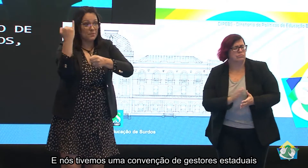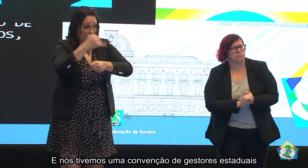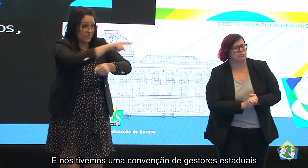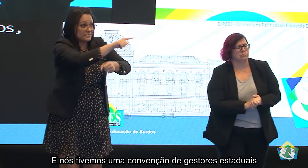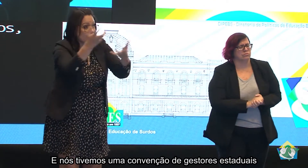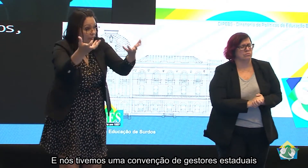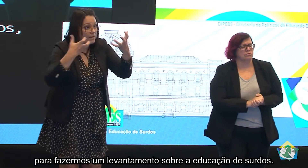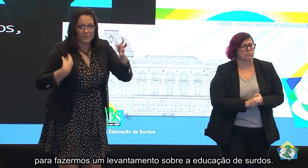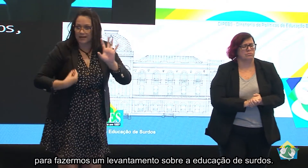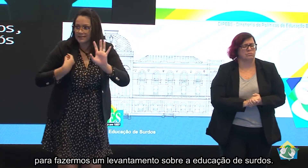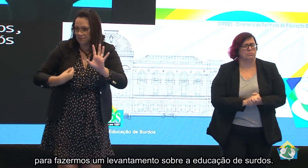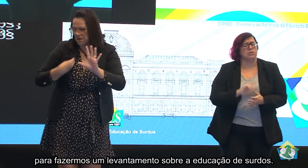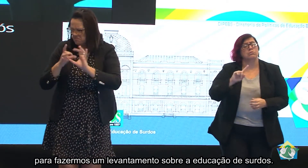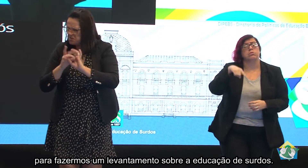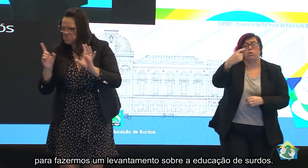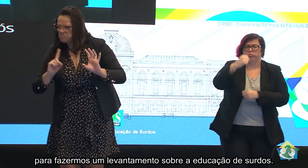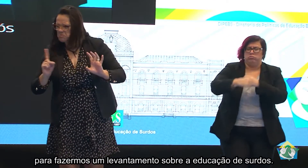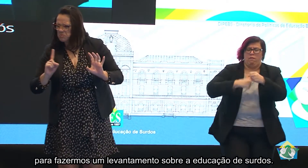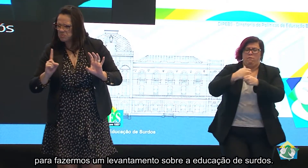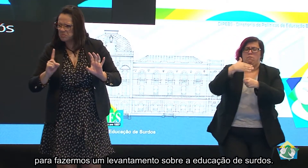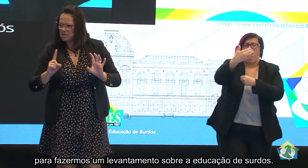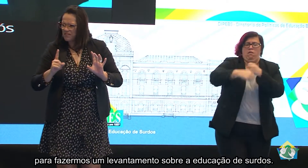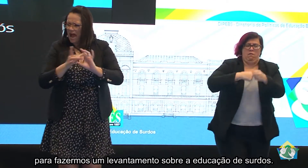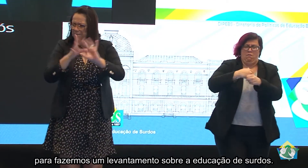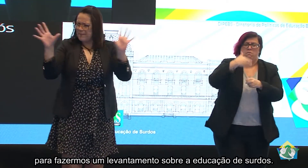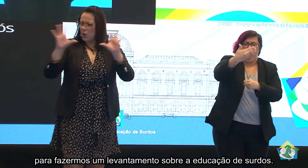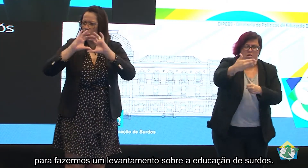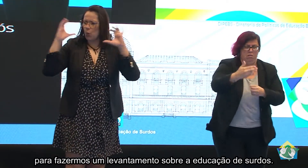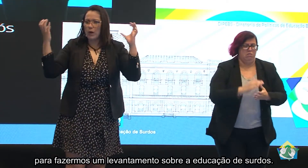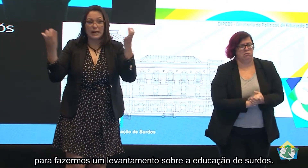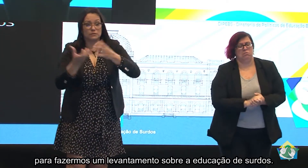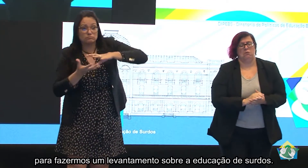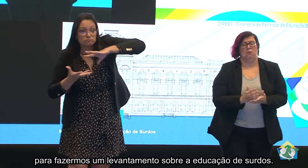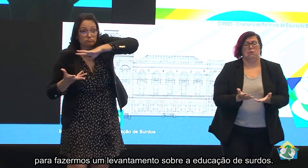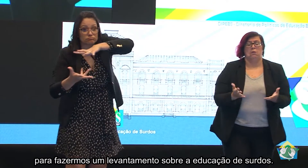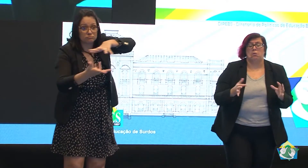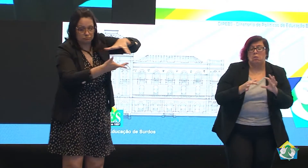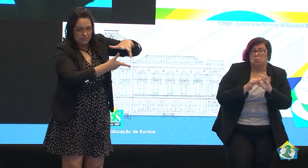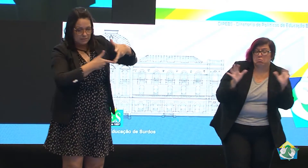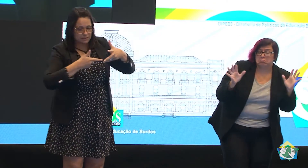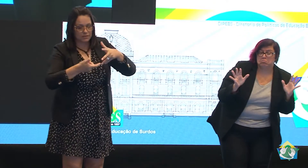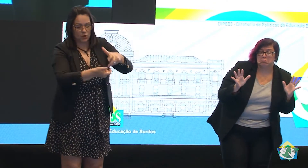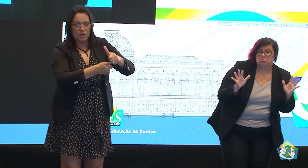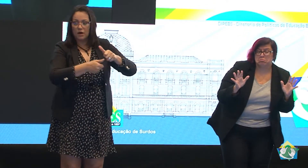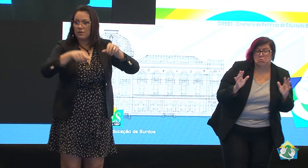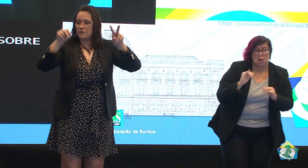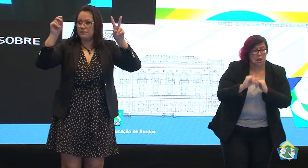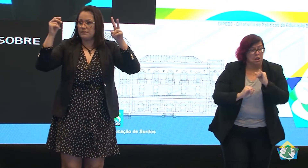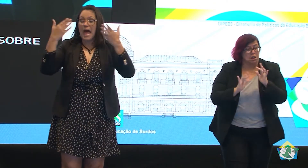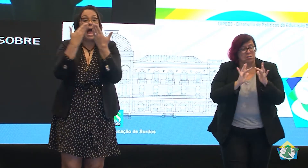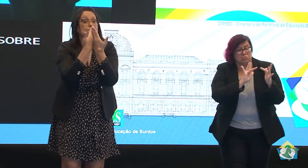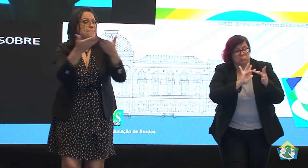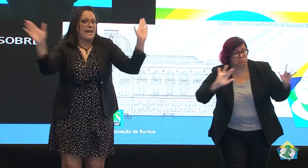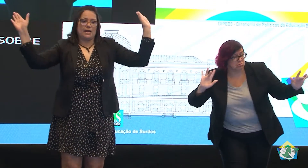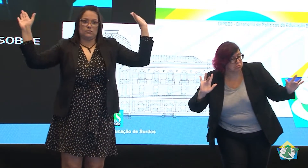gestores estaduais para fazermos um levantamento sobre a educação de surdos.